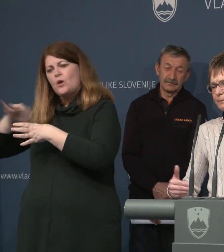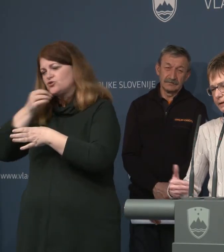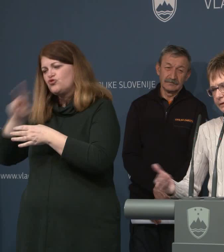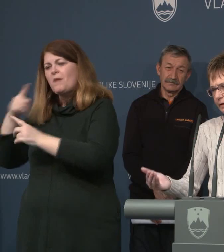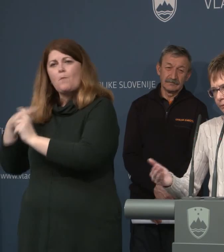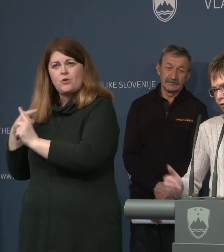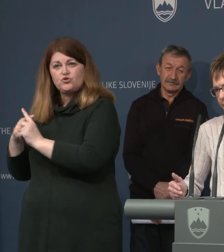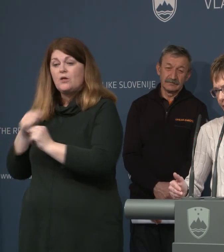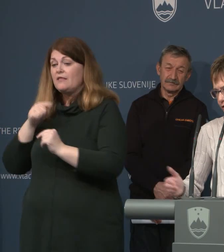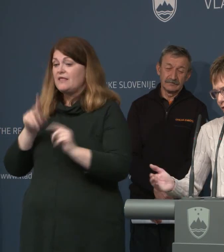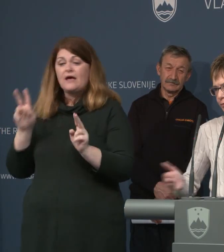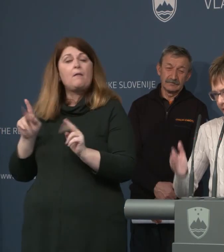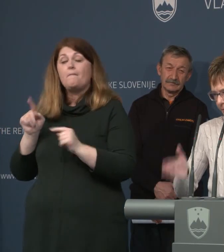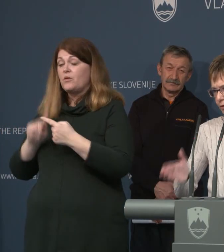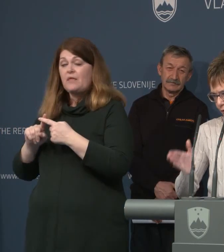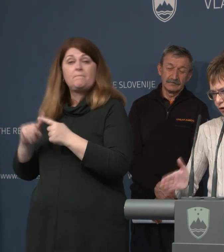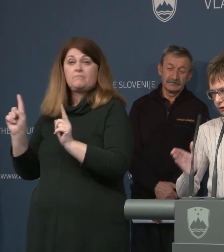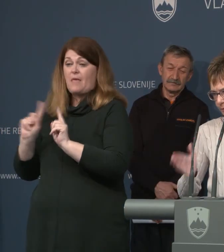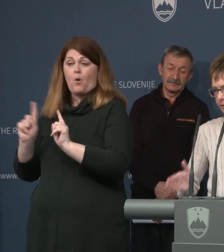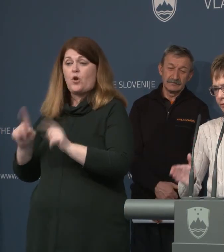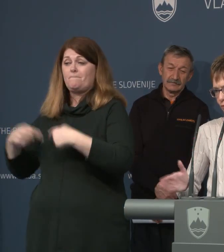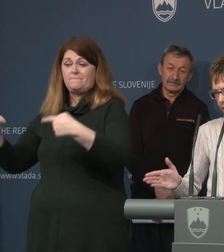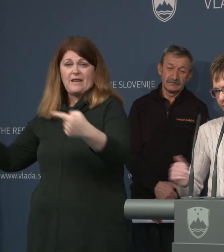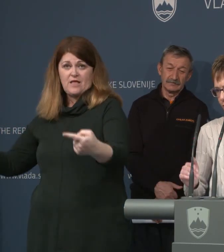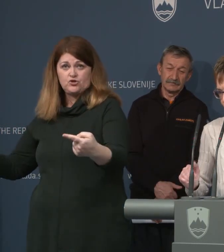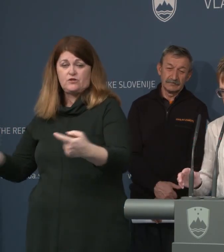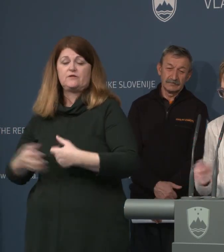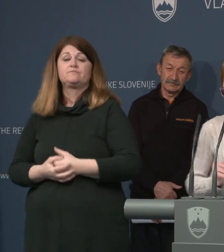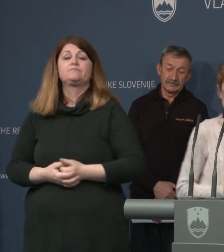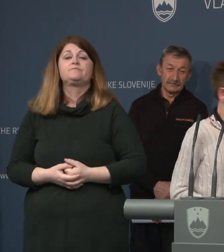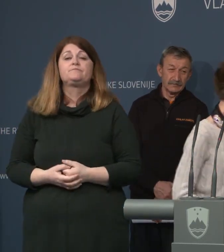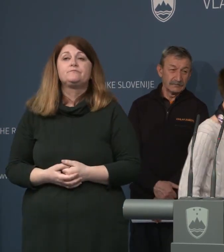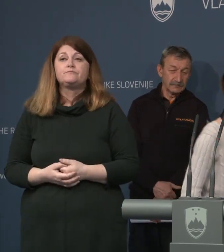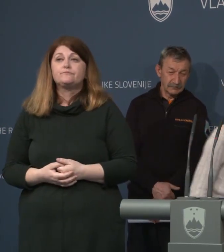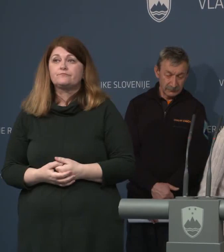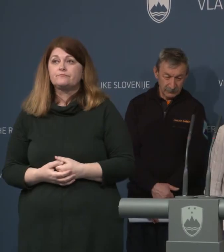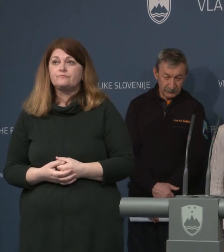pardon, in tega ne morajo prenašati že po samem odločitvi epidemiologa v okolico.